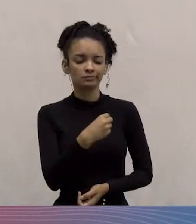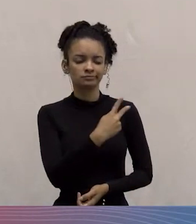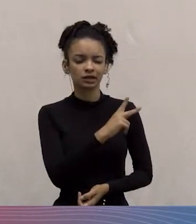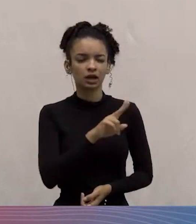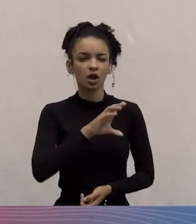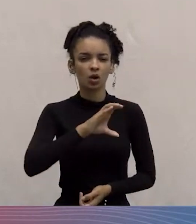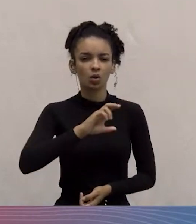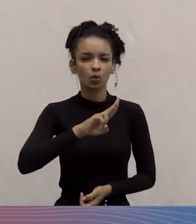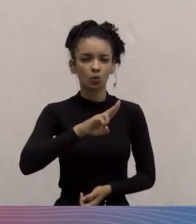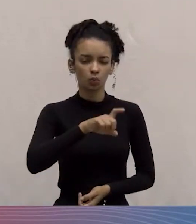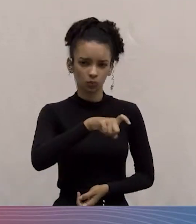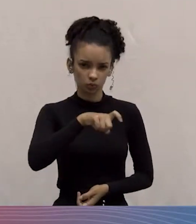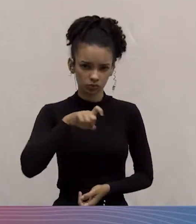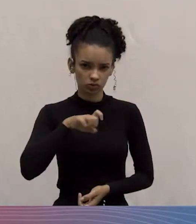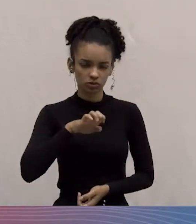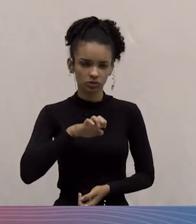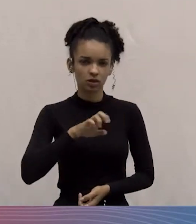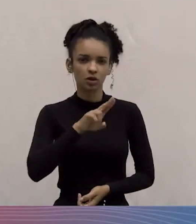Nimrod,